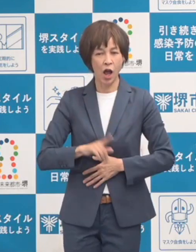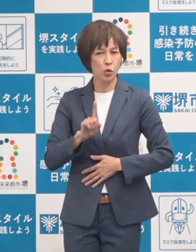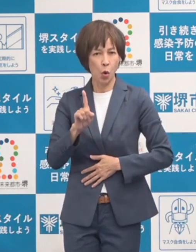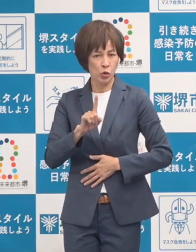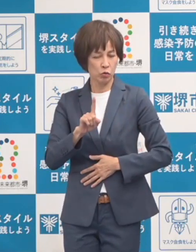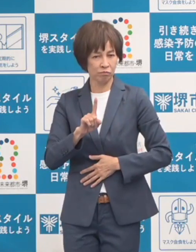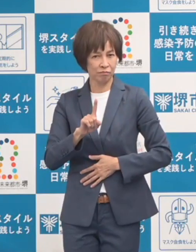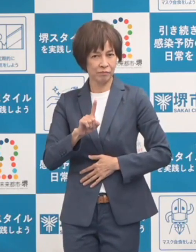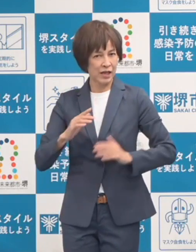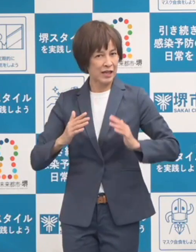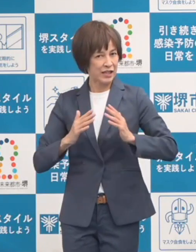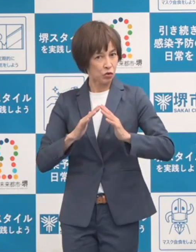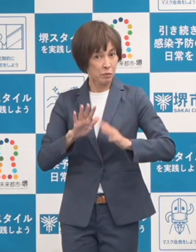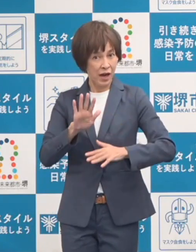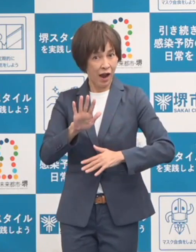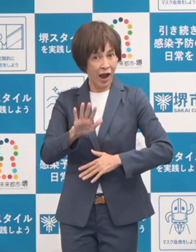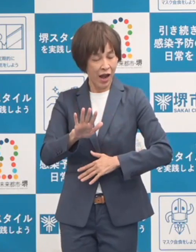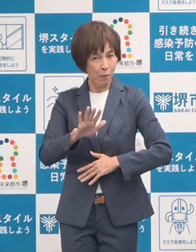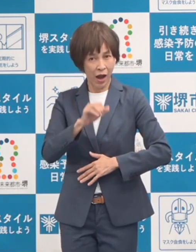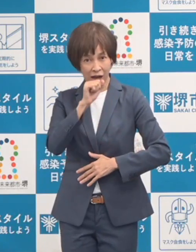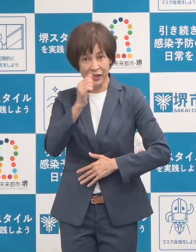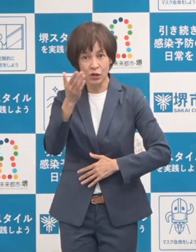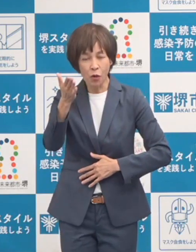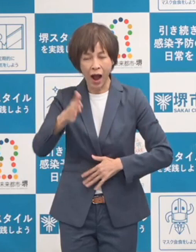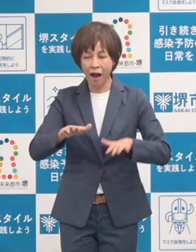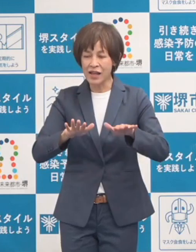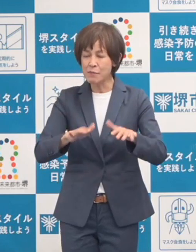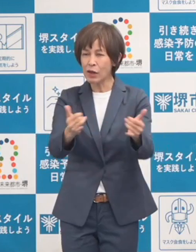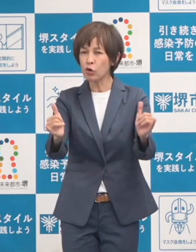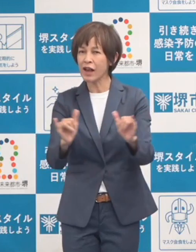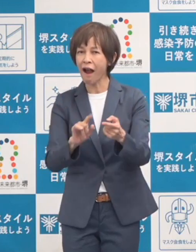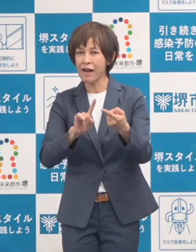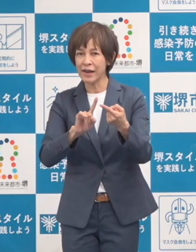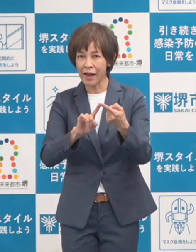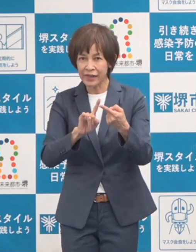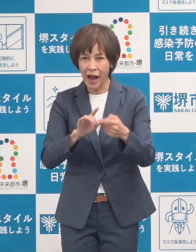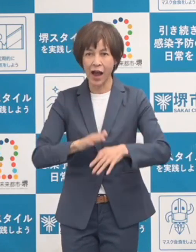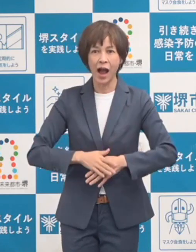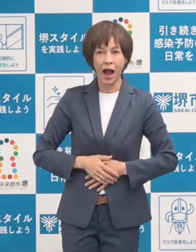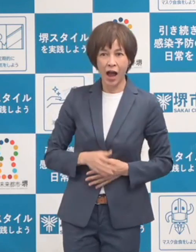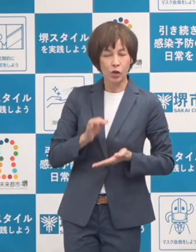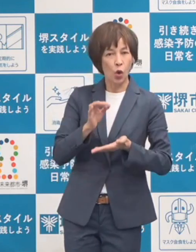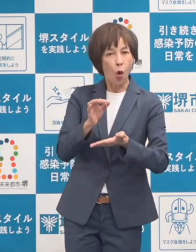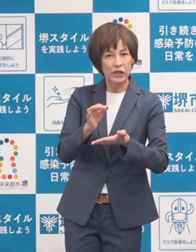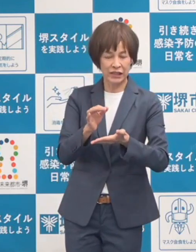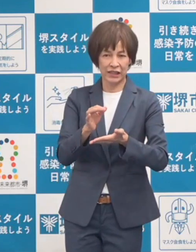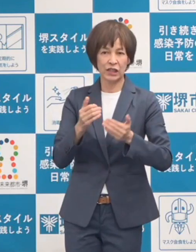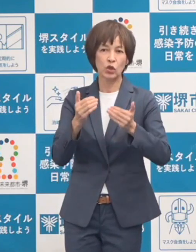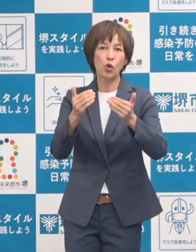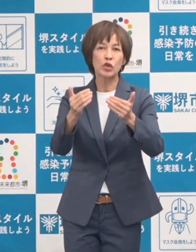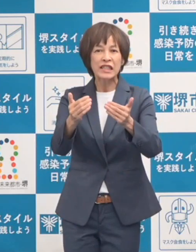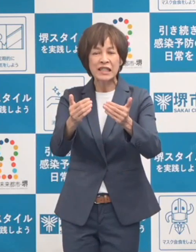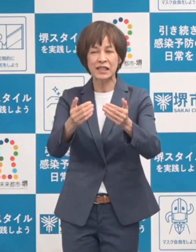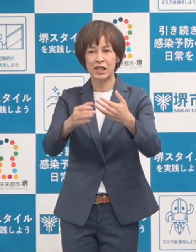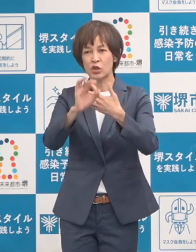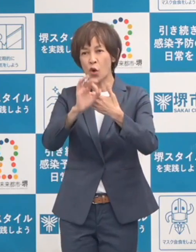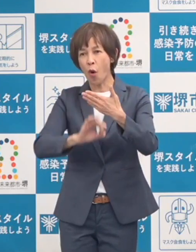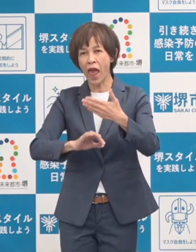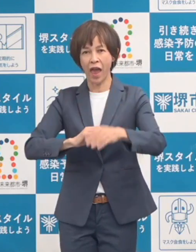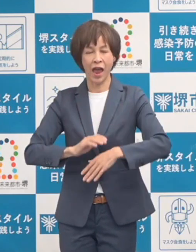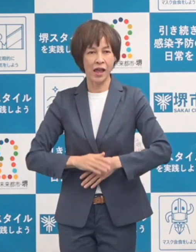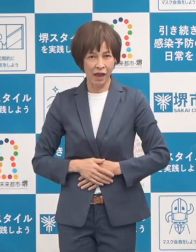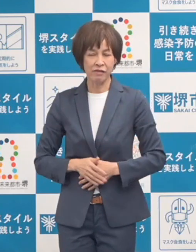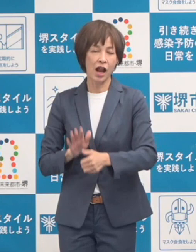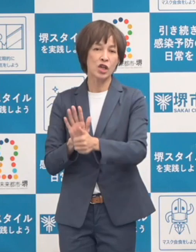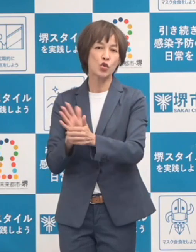いかということを協議しながら、今の時代にあったような、例えば投資促進条例でありましたり、優遇も行っ